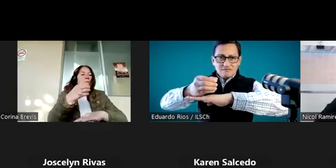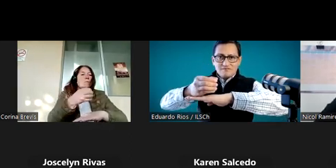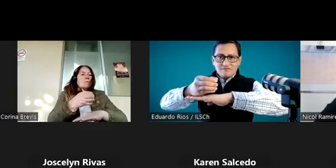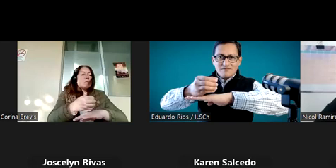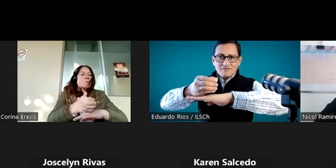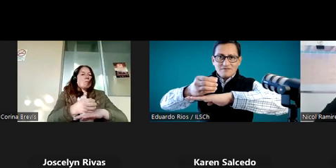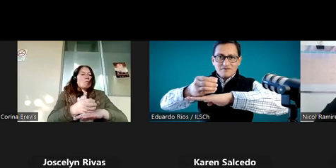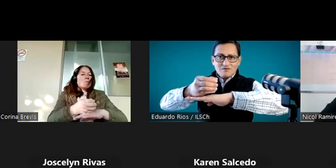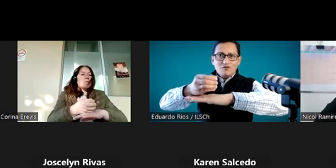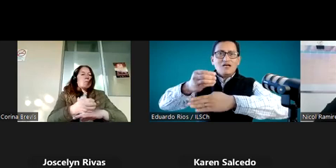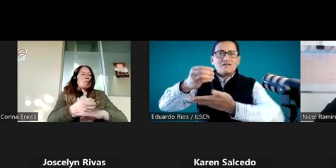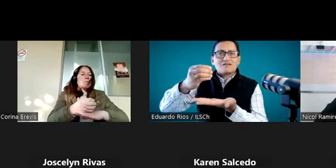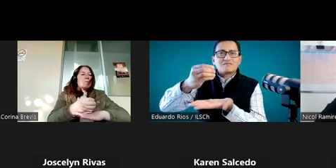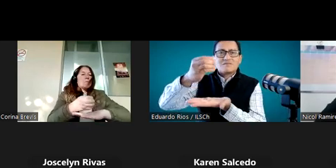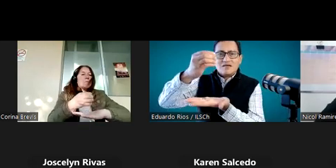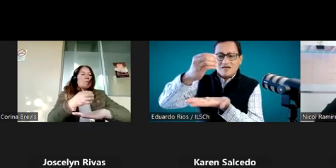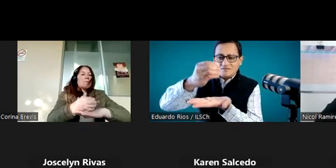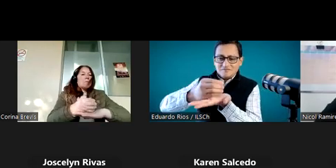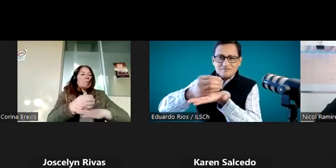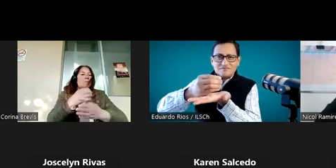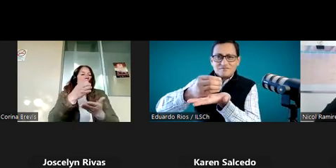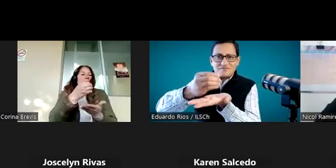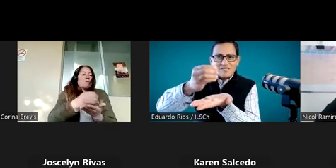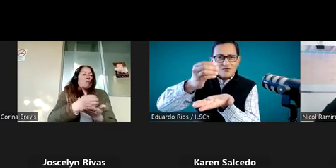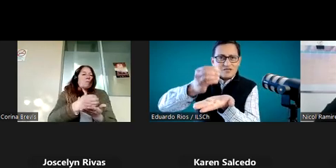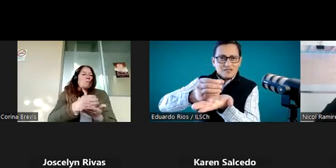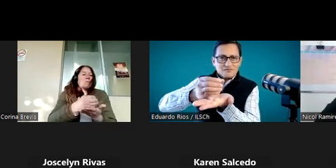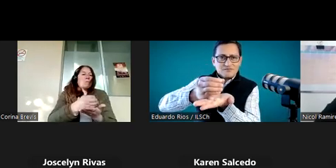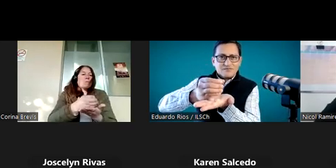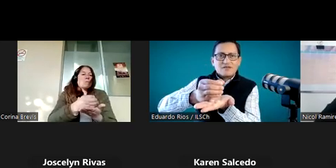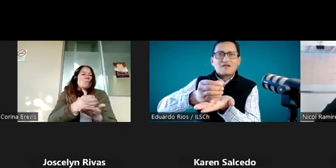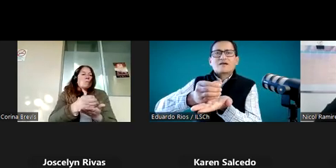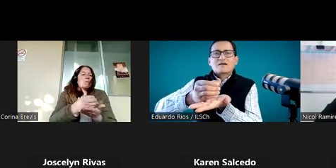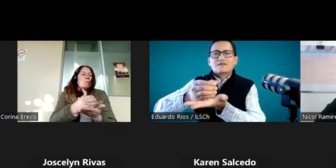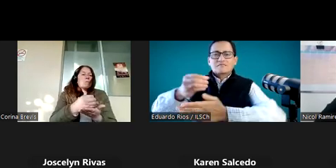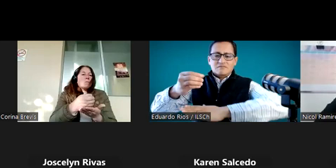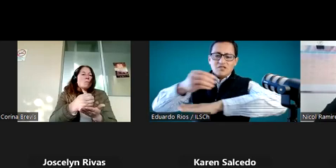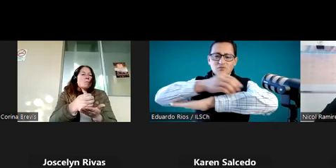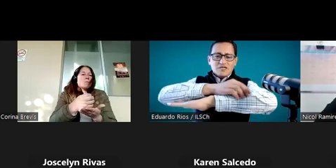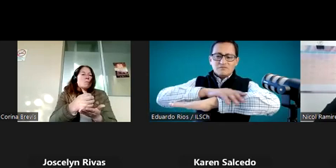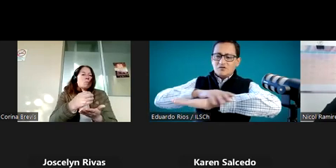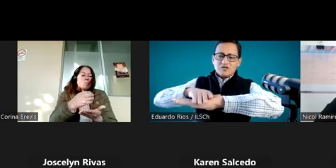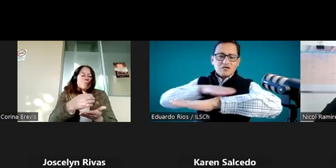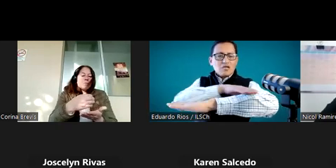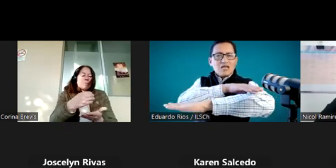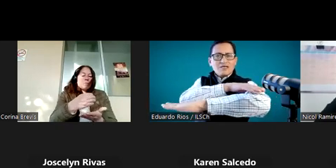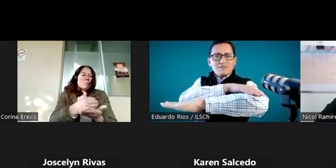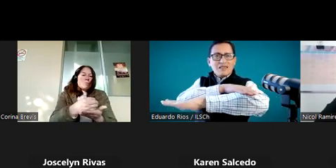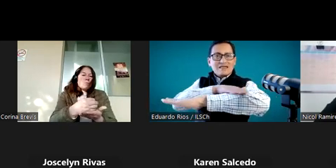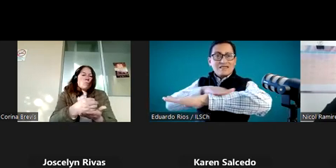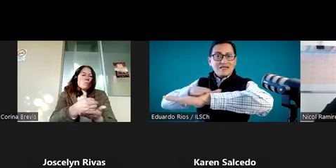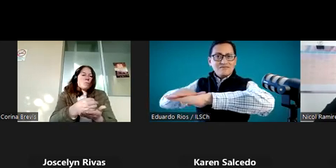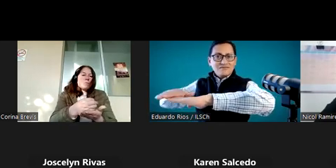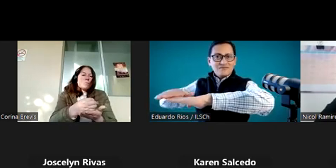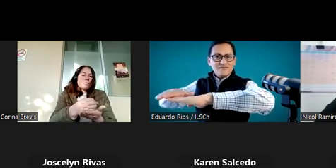ahí. O al revés. Ahí. ¿Cierto? Ahí está. Esto me parece mejor porque la mesa es